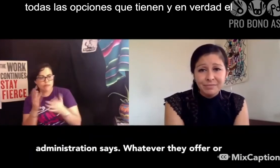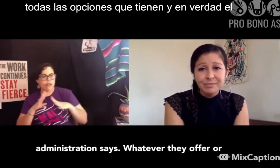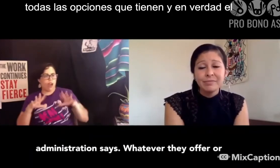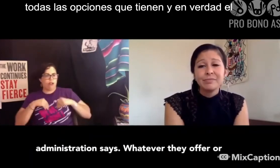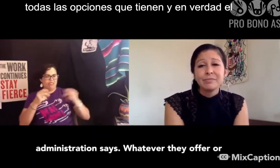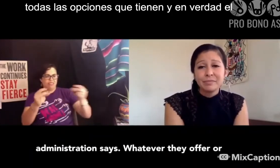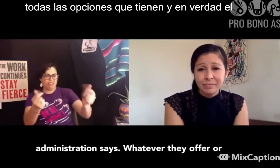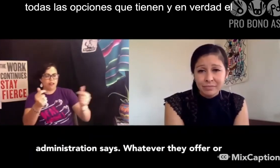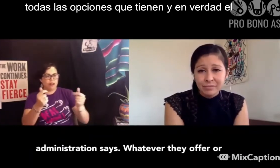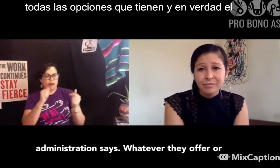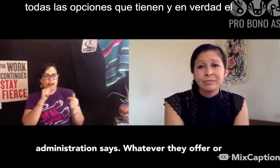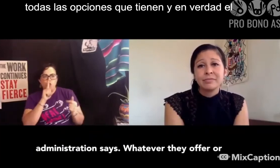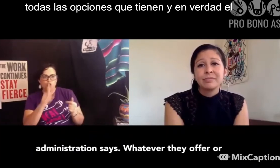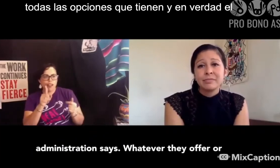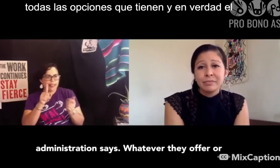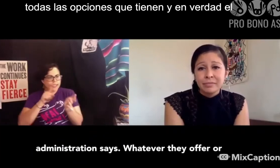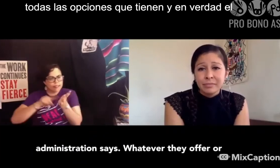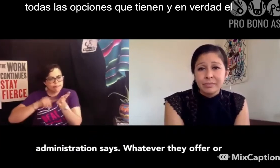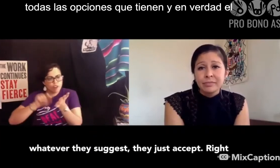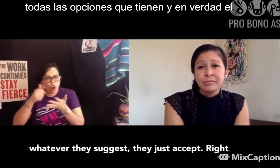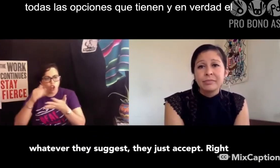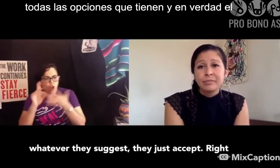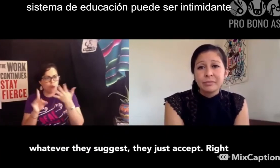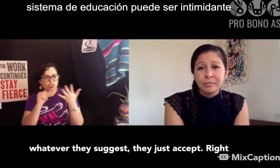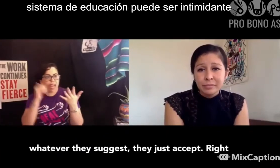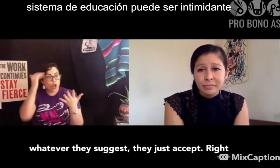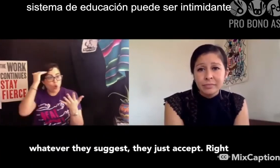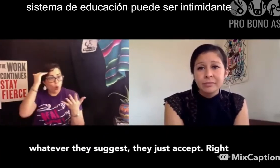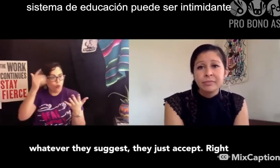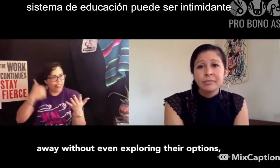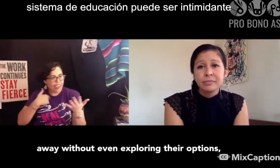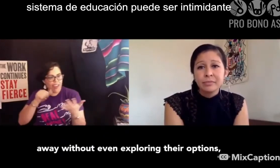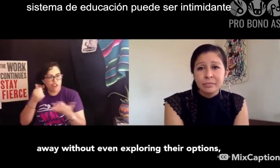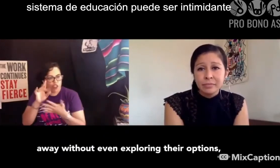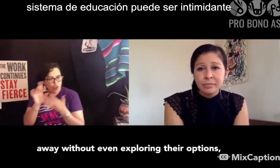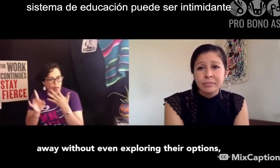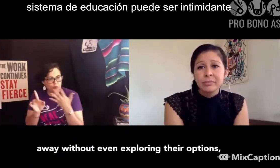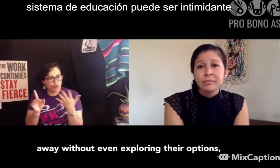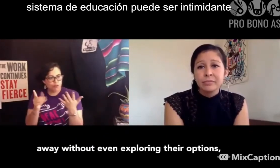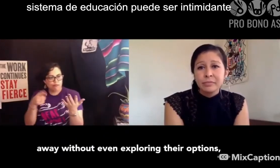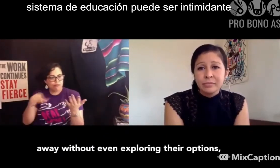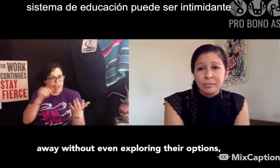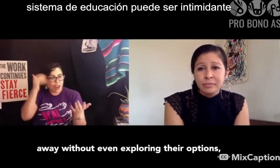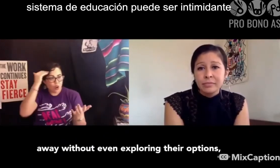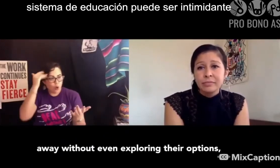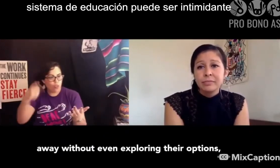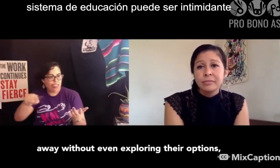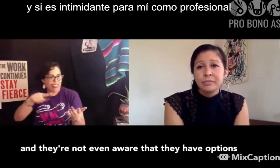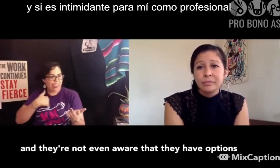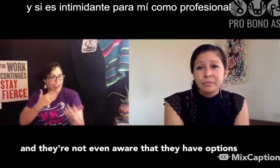las opciones que tienen y en verdad el sistema de educación puede